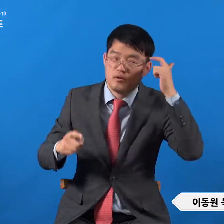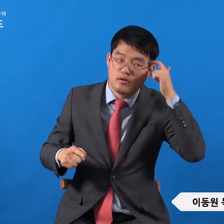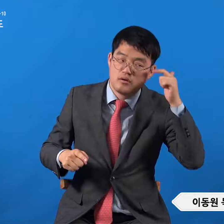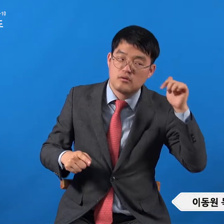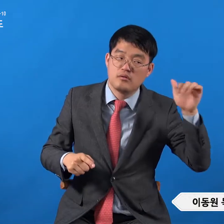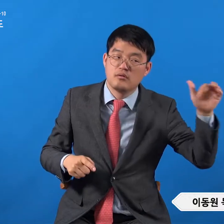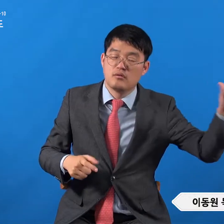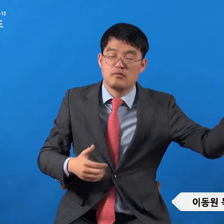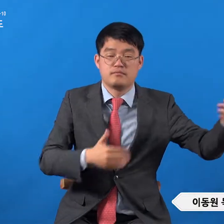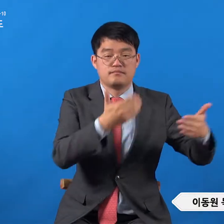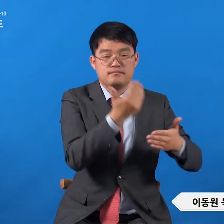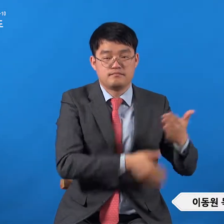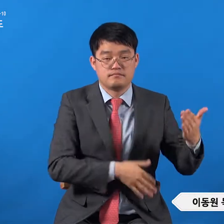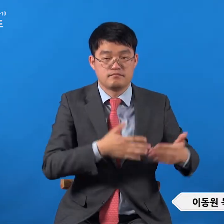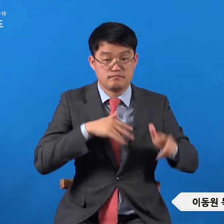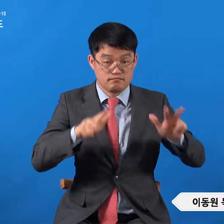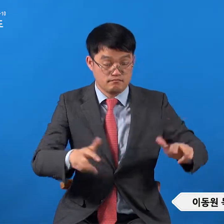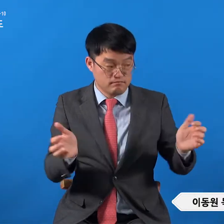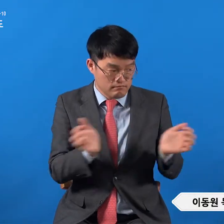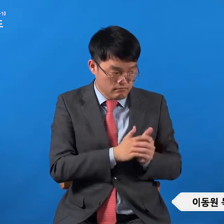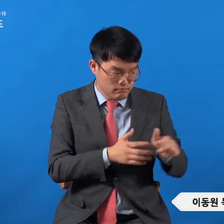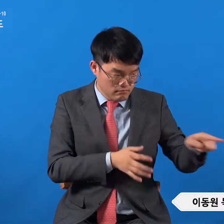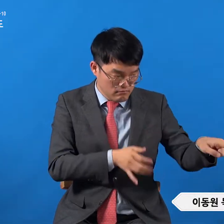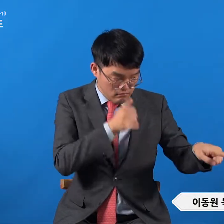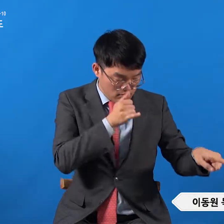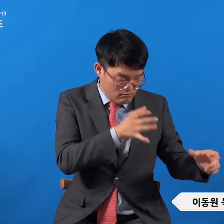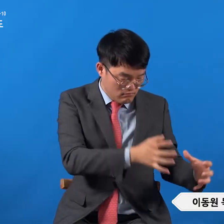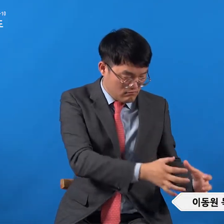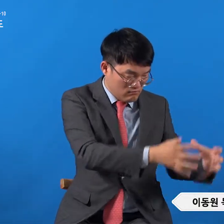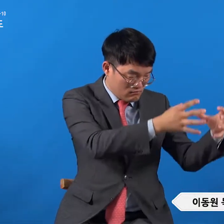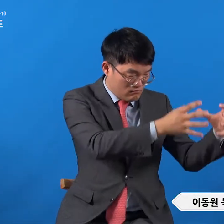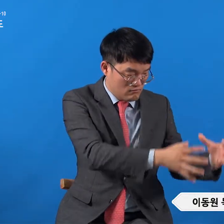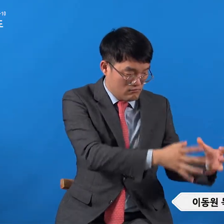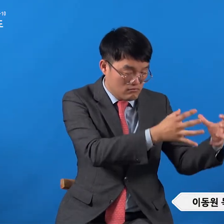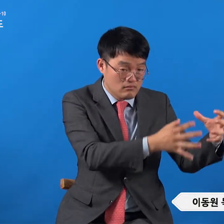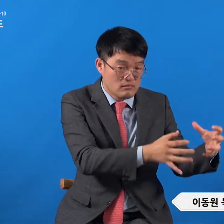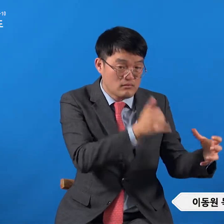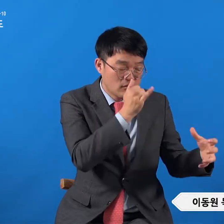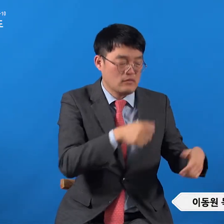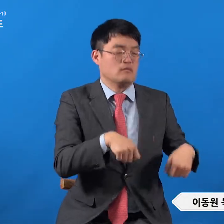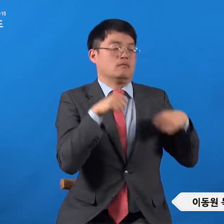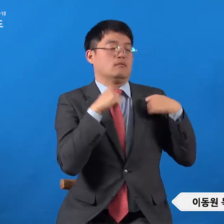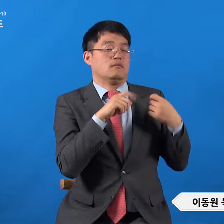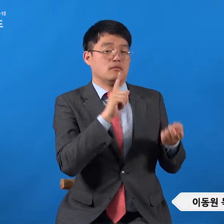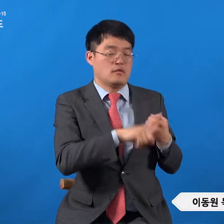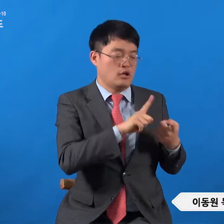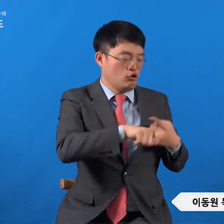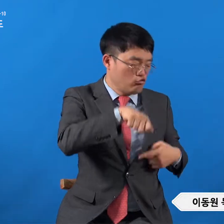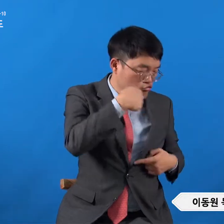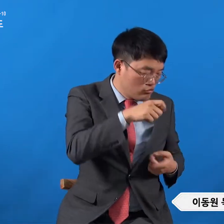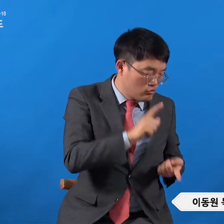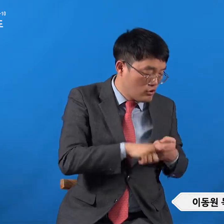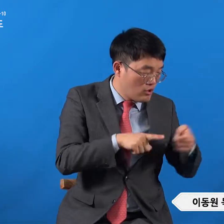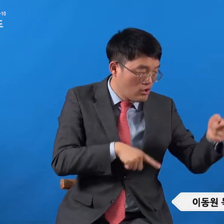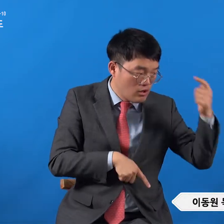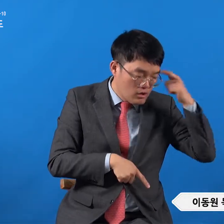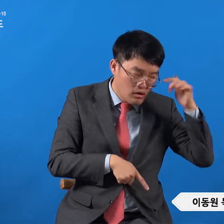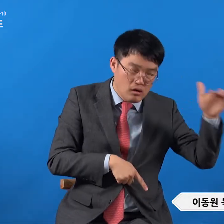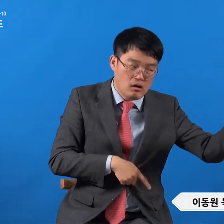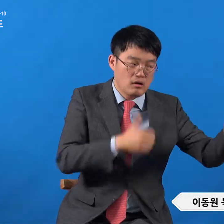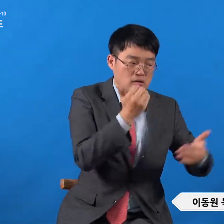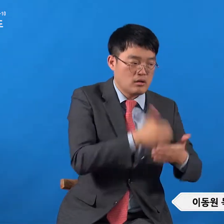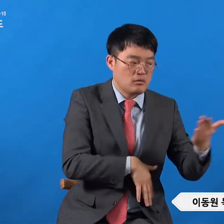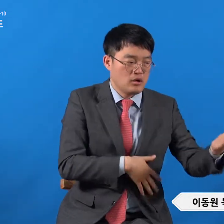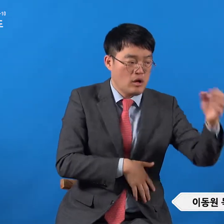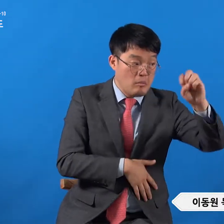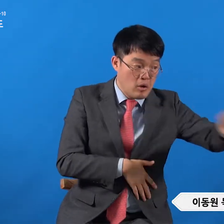있어요. 자기가 지금까지 집착하고 있던 깡통에 대한, 담요에 대한, 수저에 대한 미련.